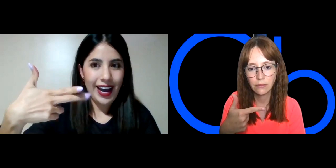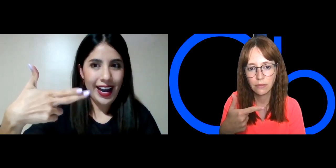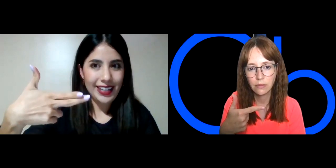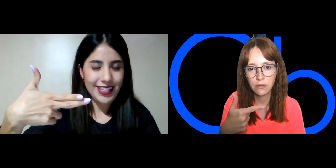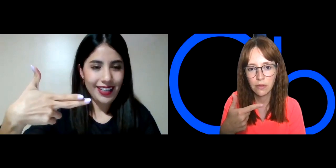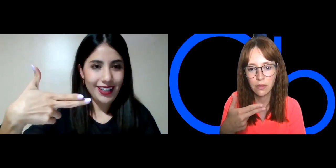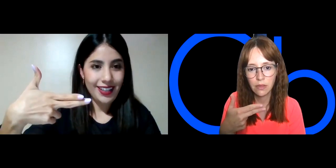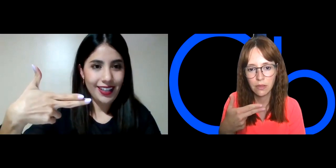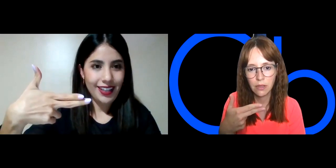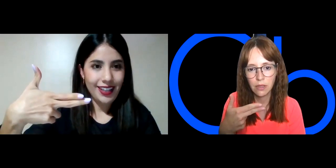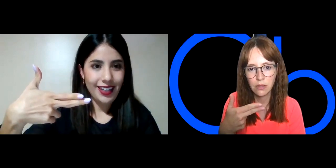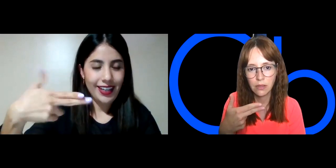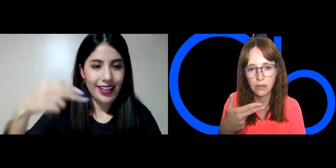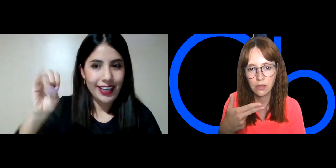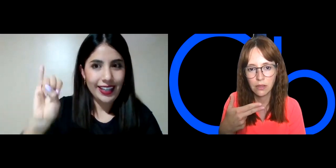H,